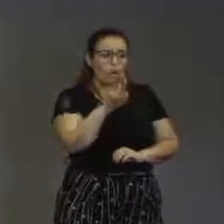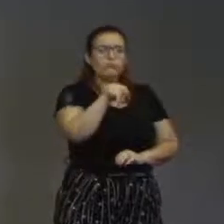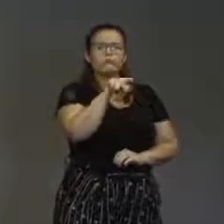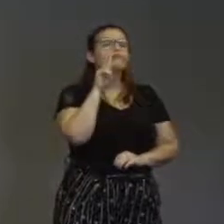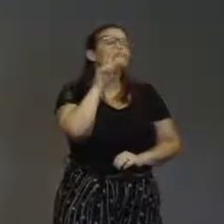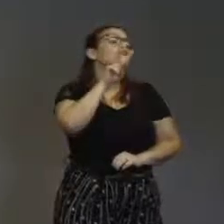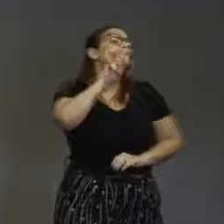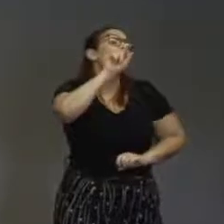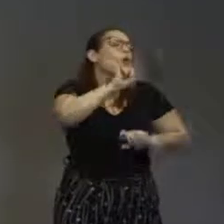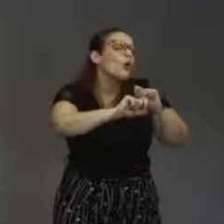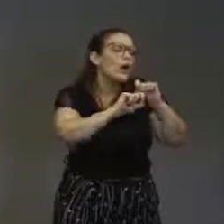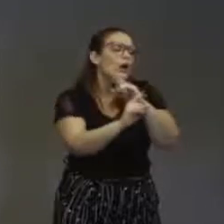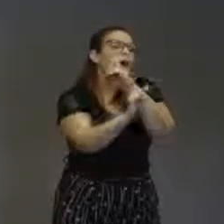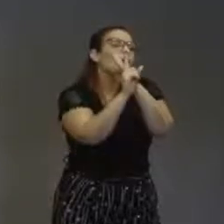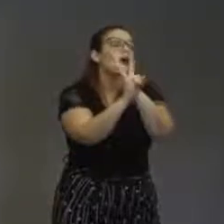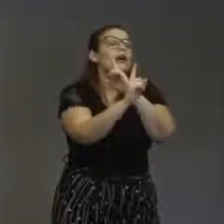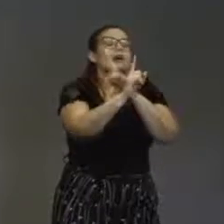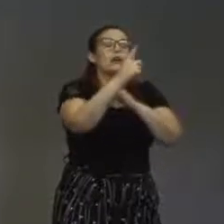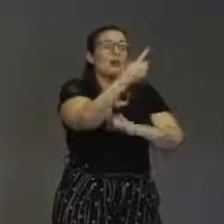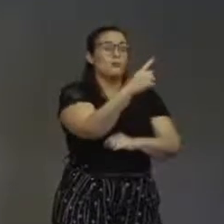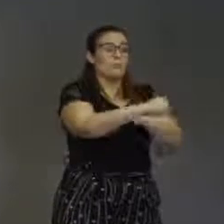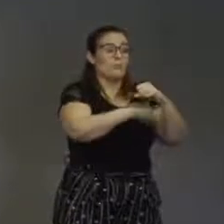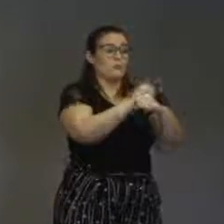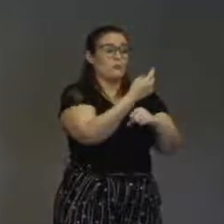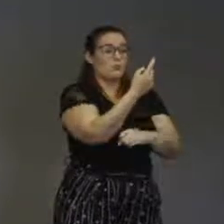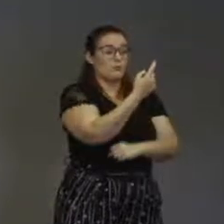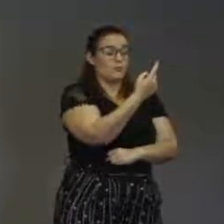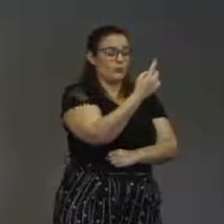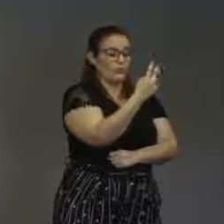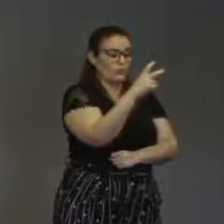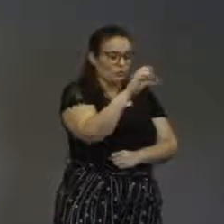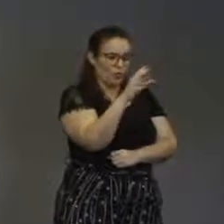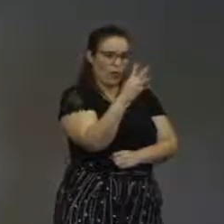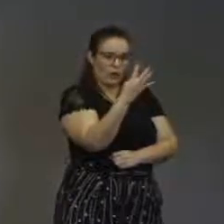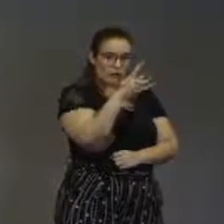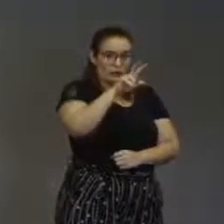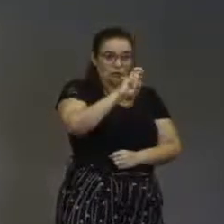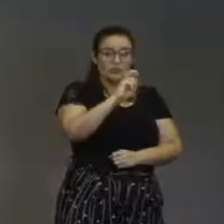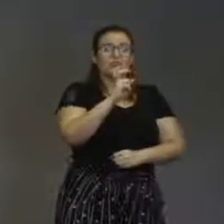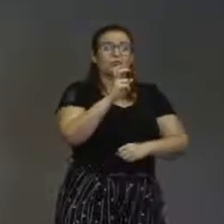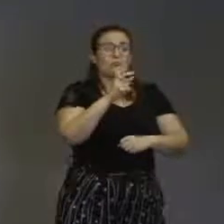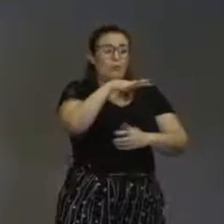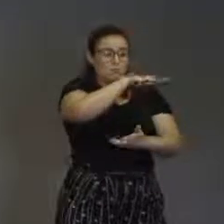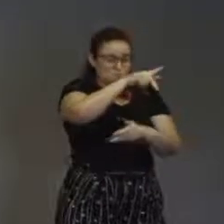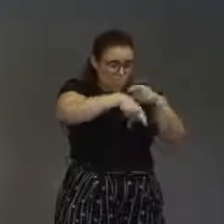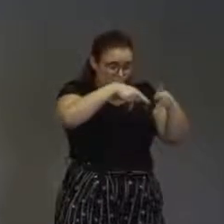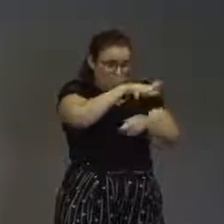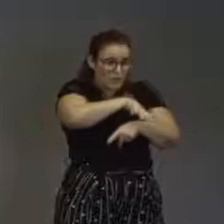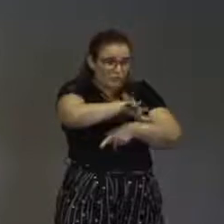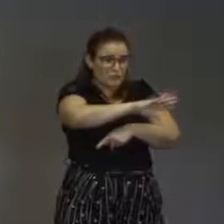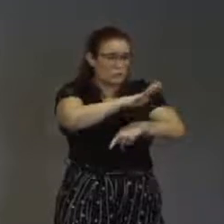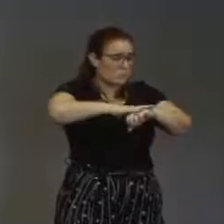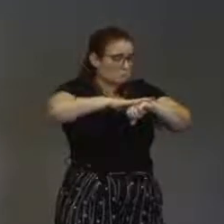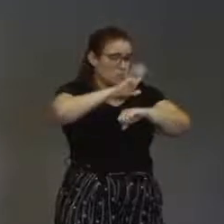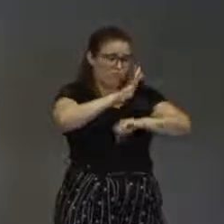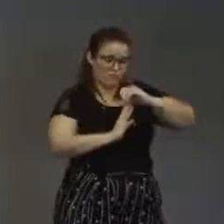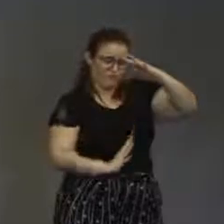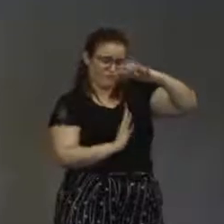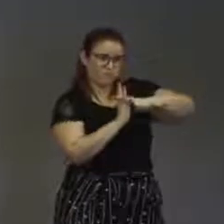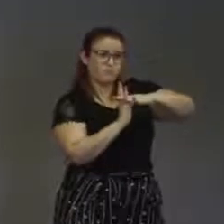2045 a população urbana ultrapasse 6 bilhões de habitantes. E na metade do século, cerca